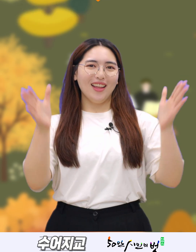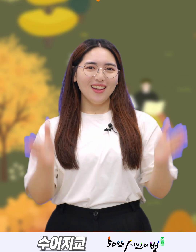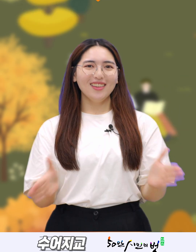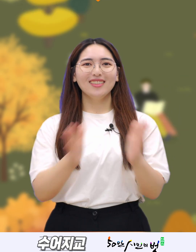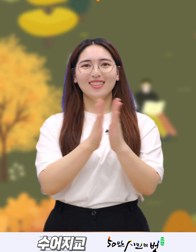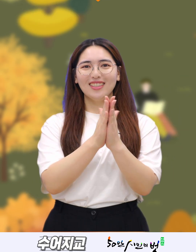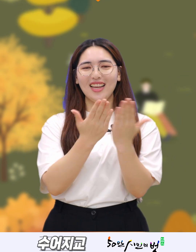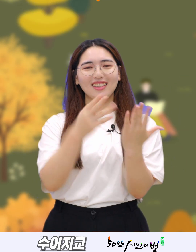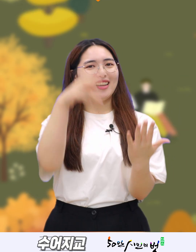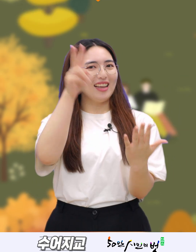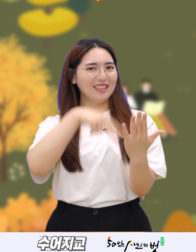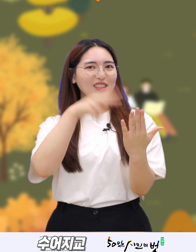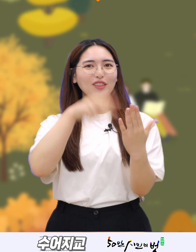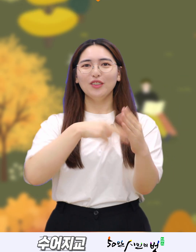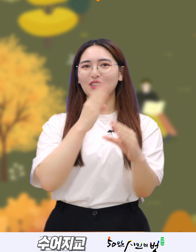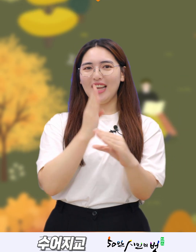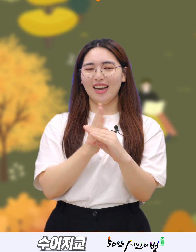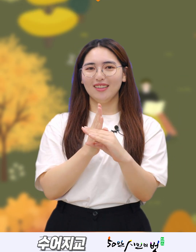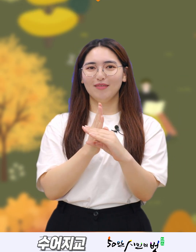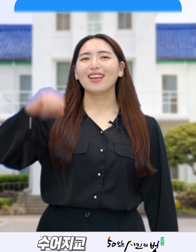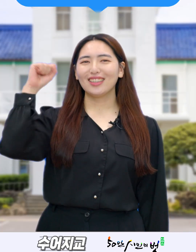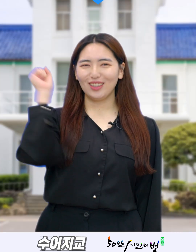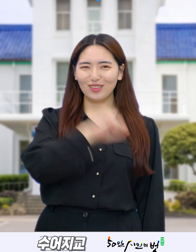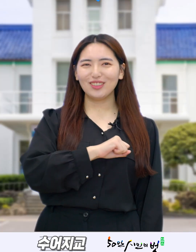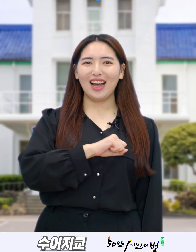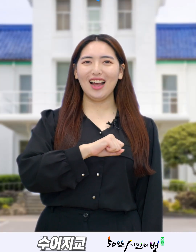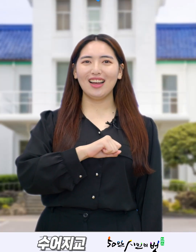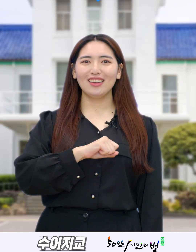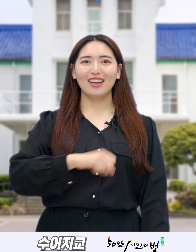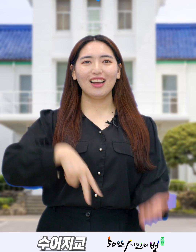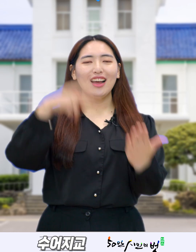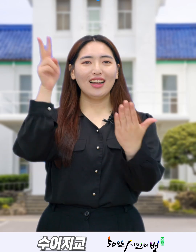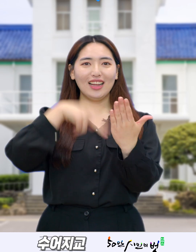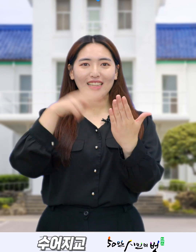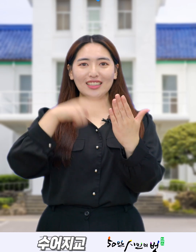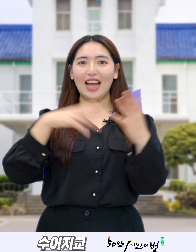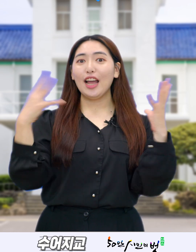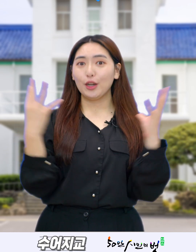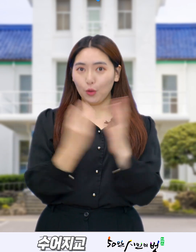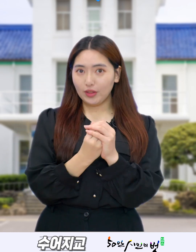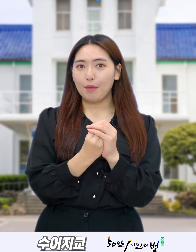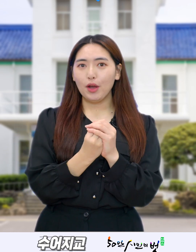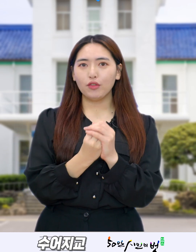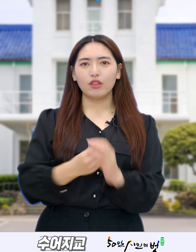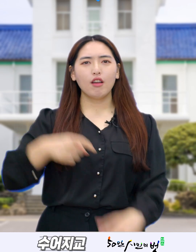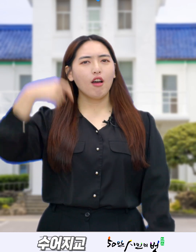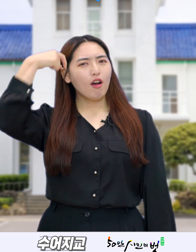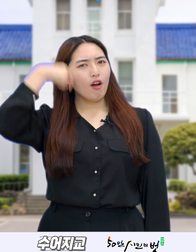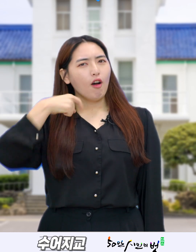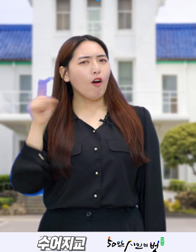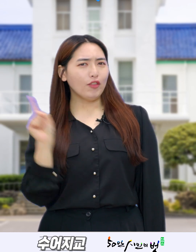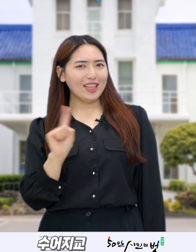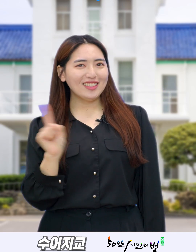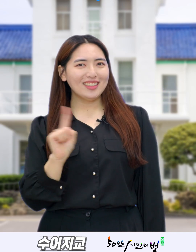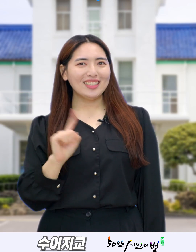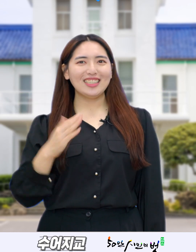오랜만에 책 읽는 중이야. 그렇구나. 다 읽고 나면